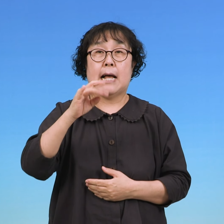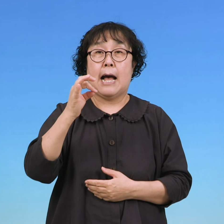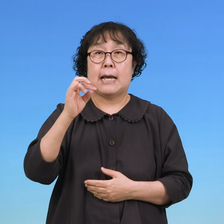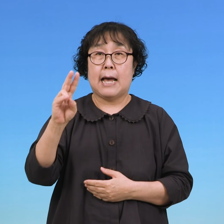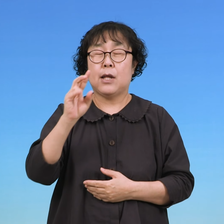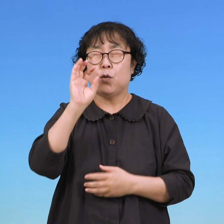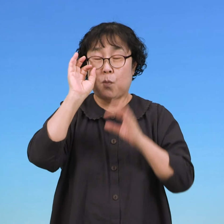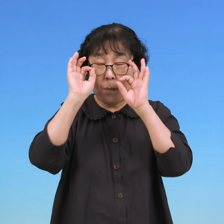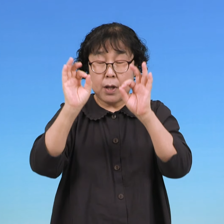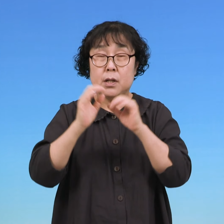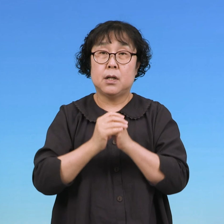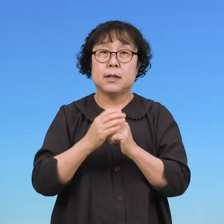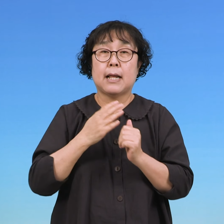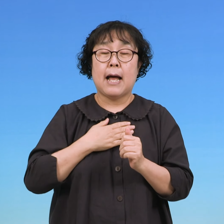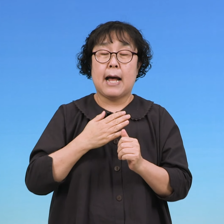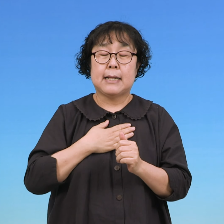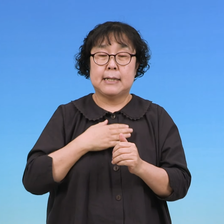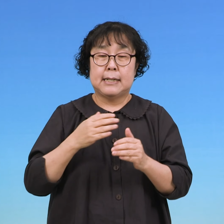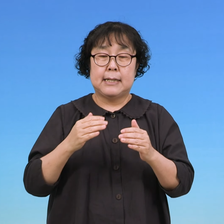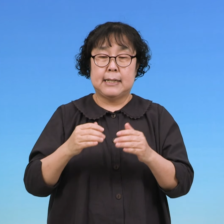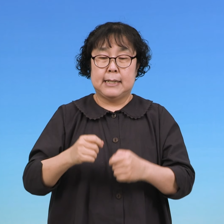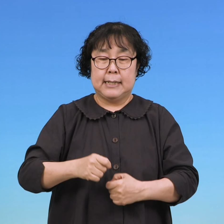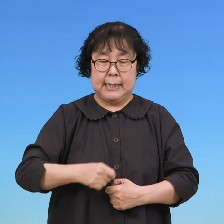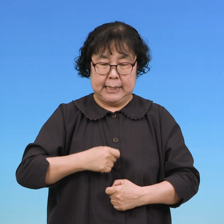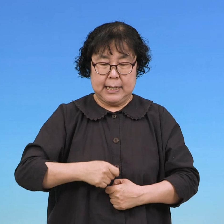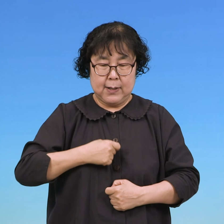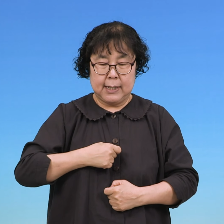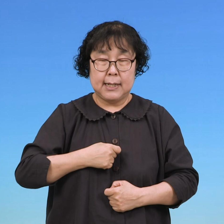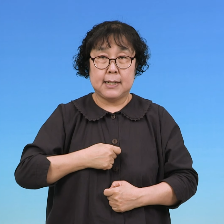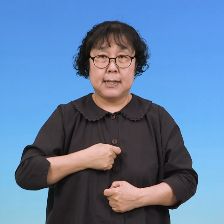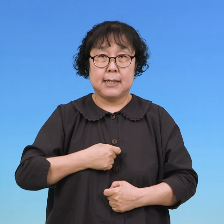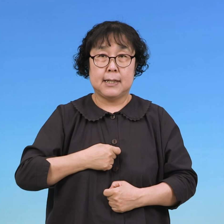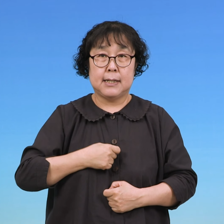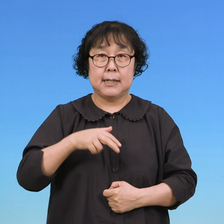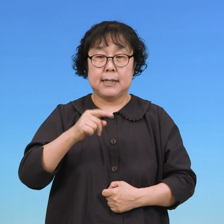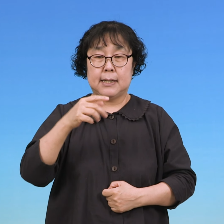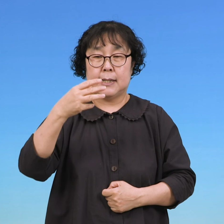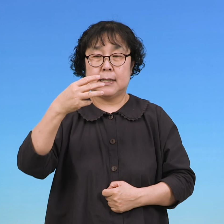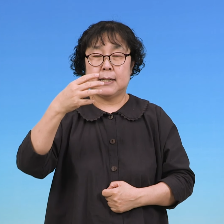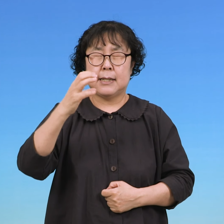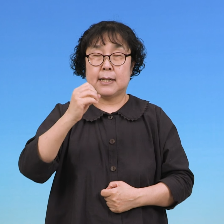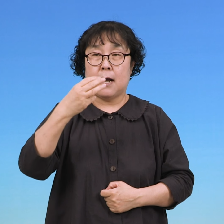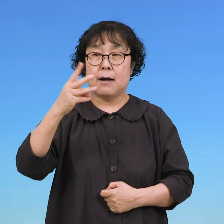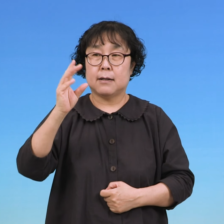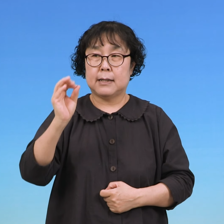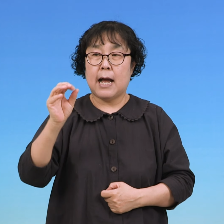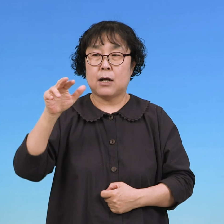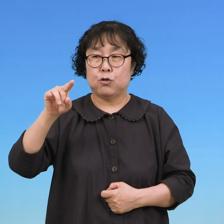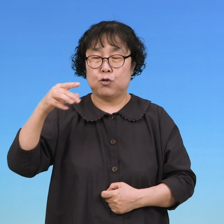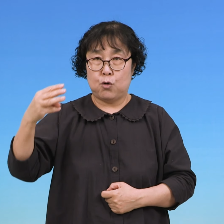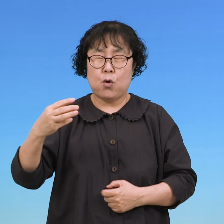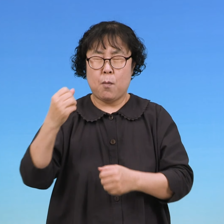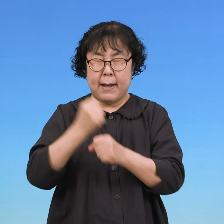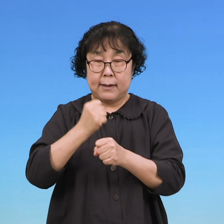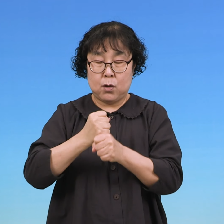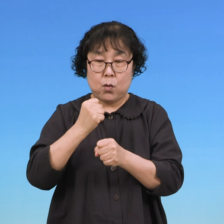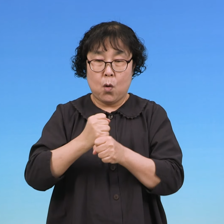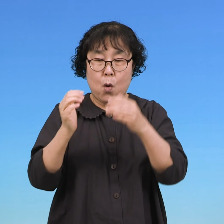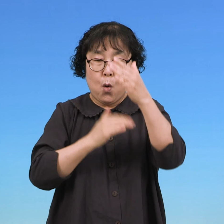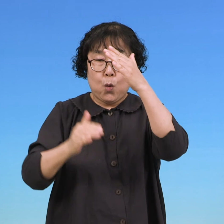이사야 28장 17절에도 보니까 나는 정의를 청량줄로 삼고 공의를 저울줄로